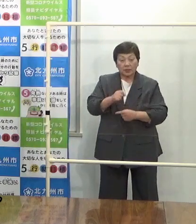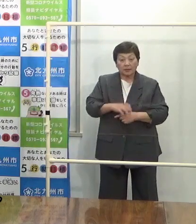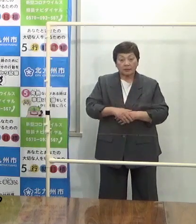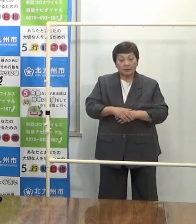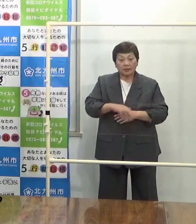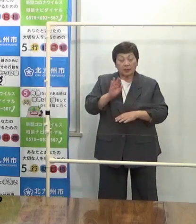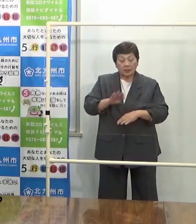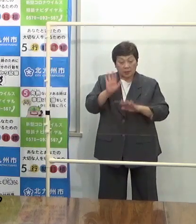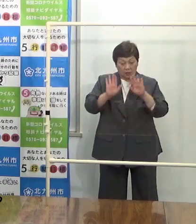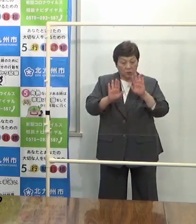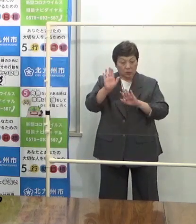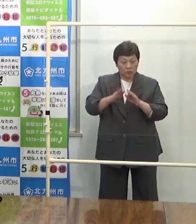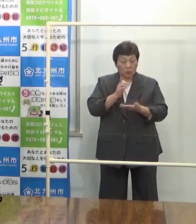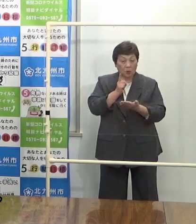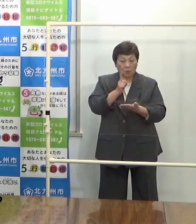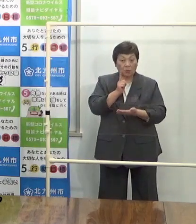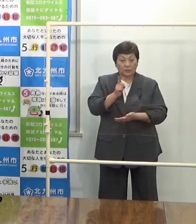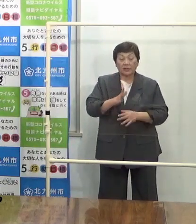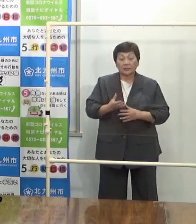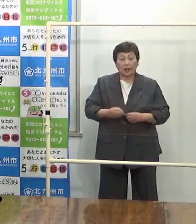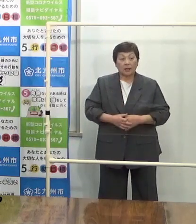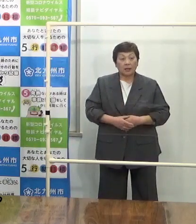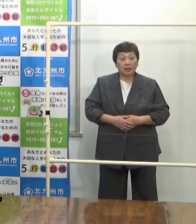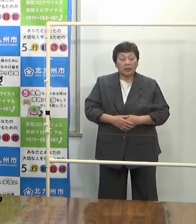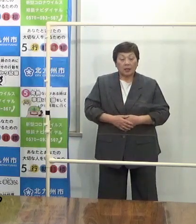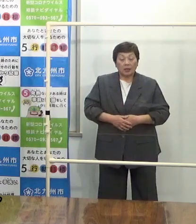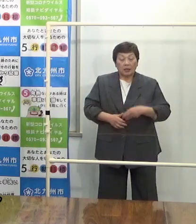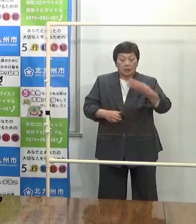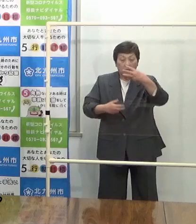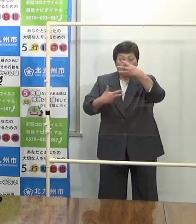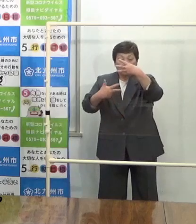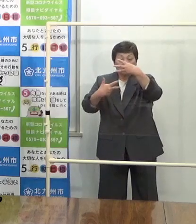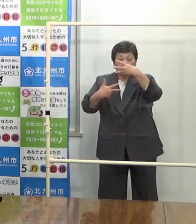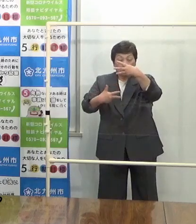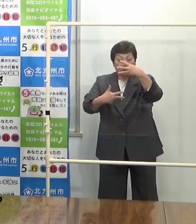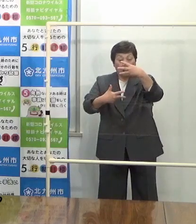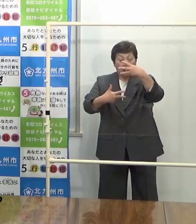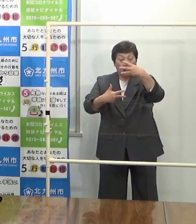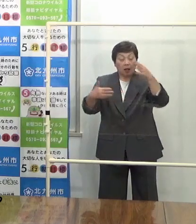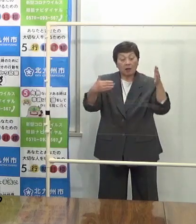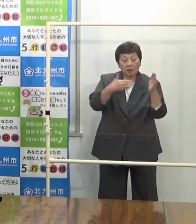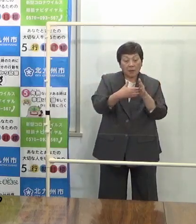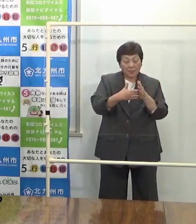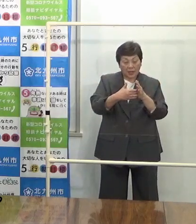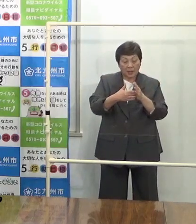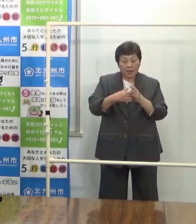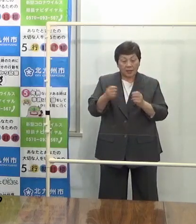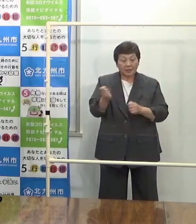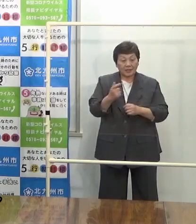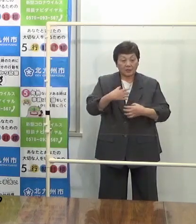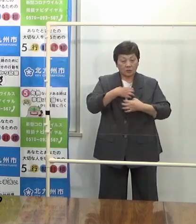と申し上げたわけでございますが、この3月7日まで緊急事態宣言が